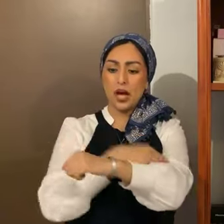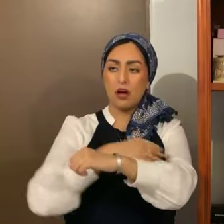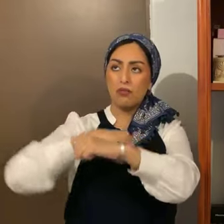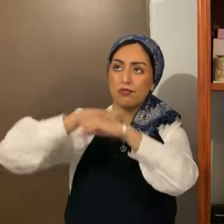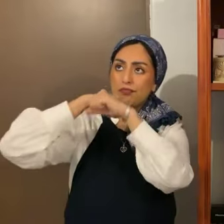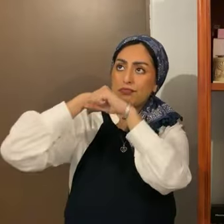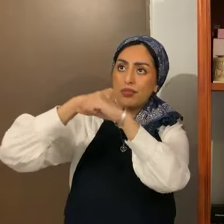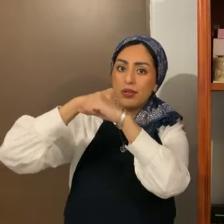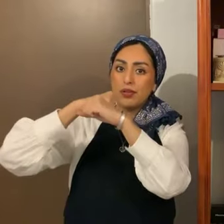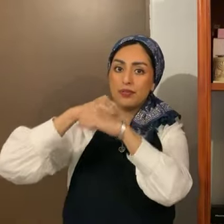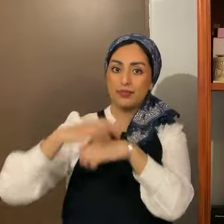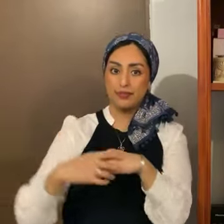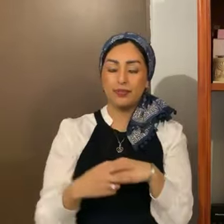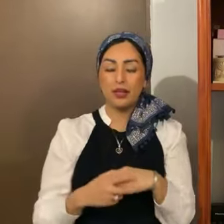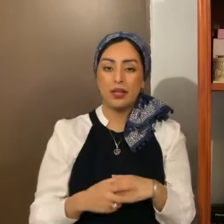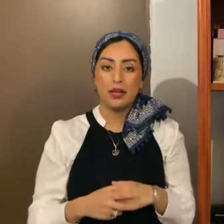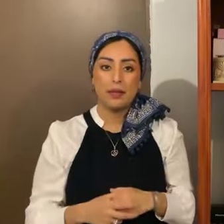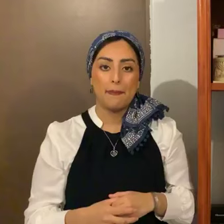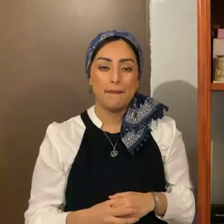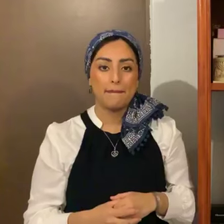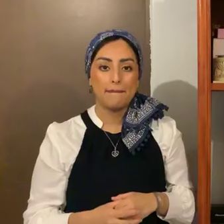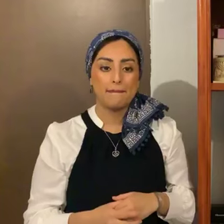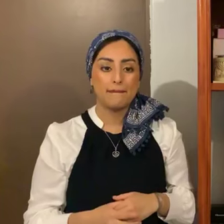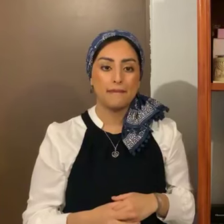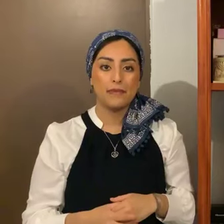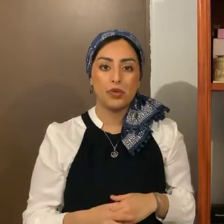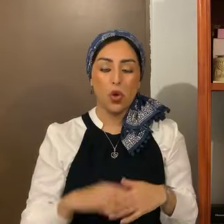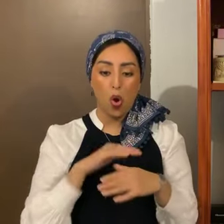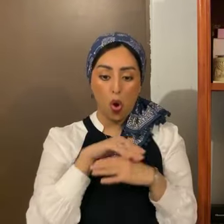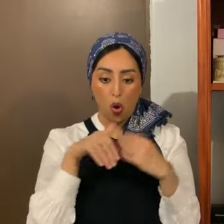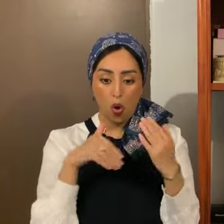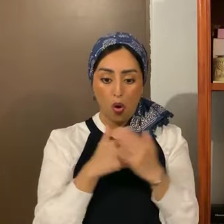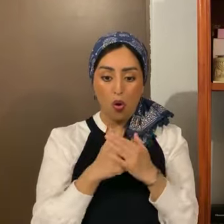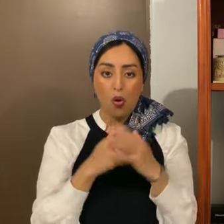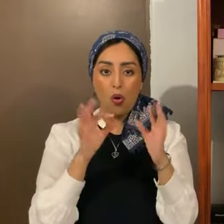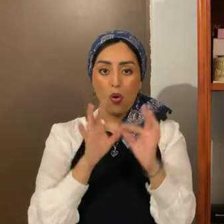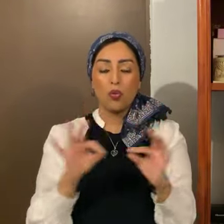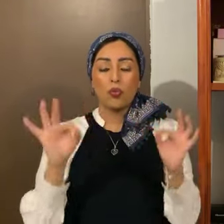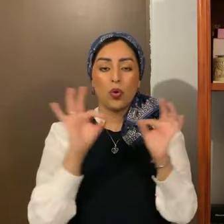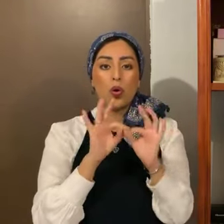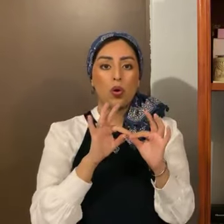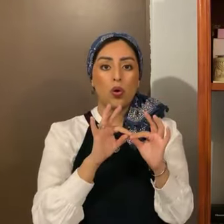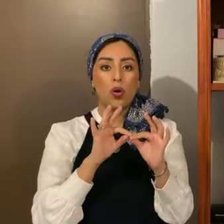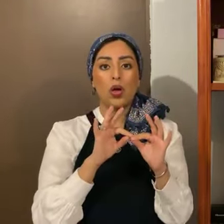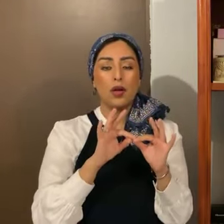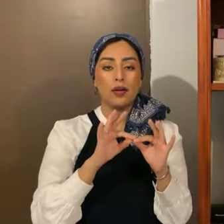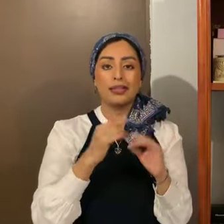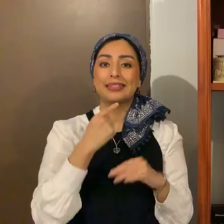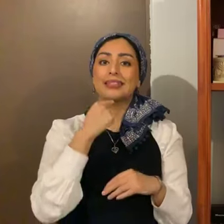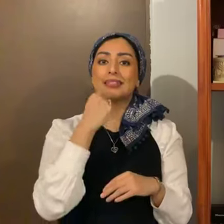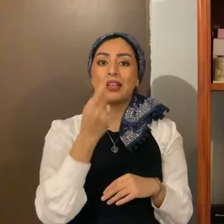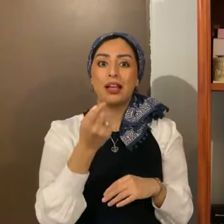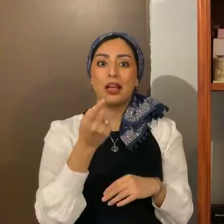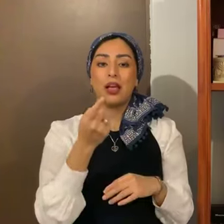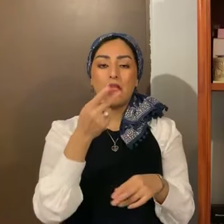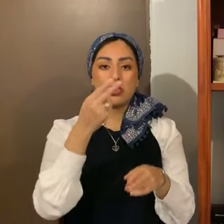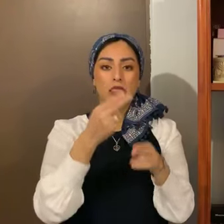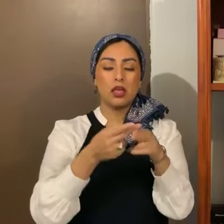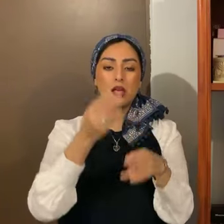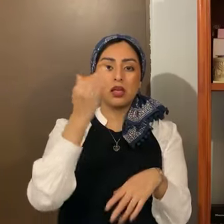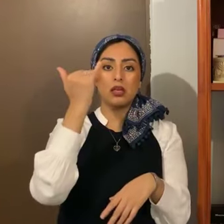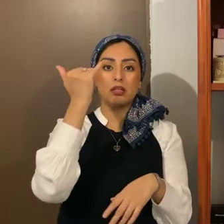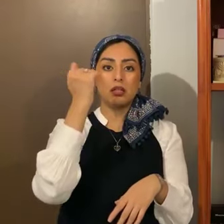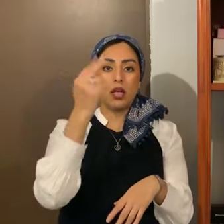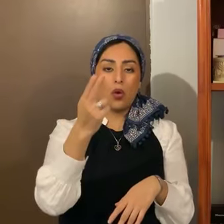Entonces, todo esto es por el nombre de Yahweh. Por eso siempre hay que sellar la oración en el